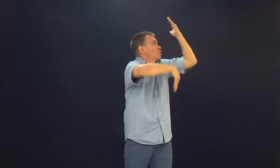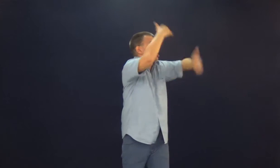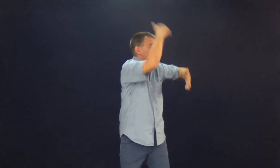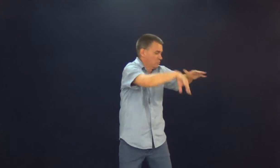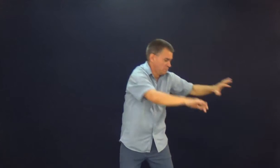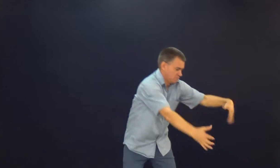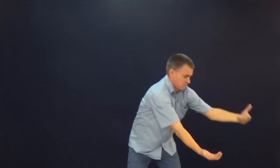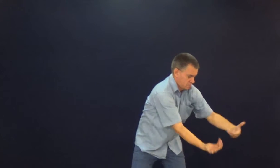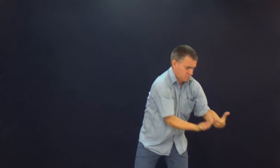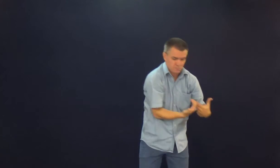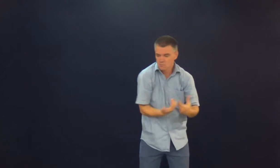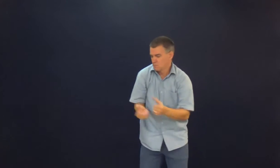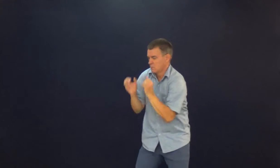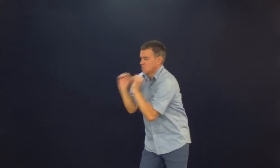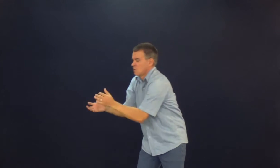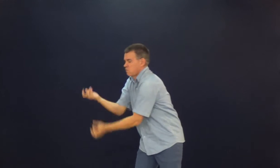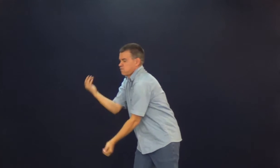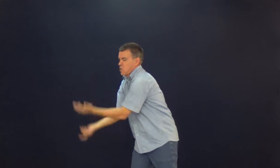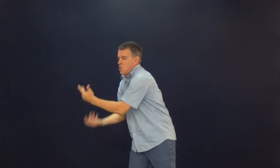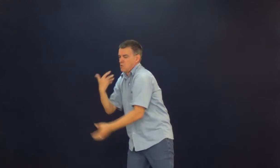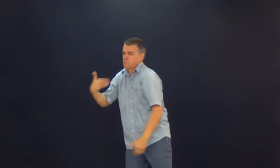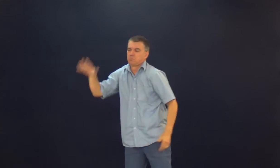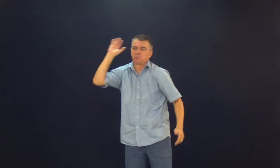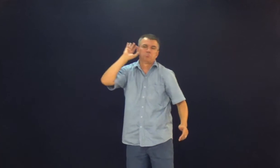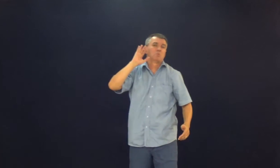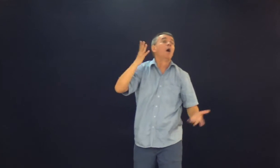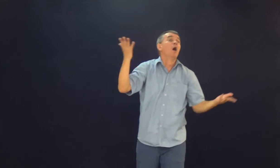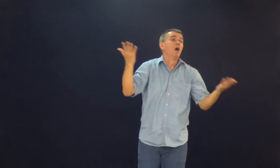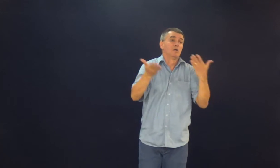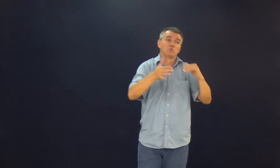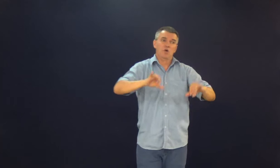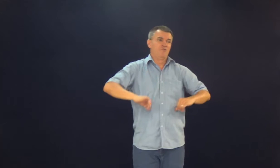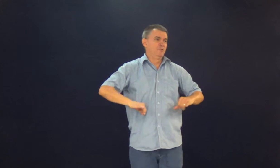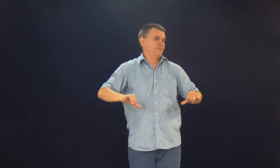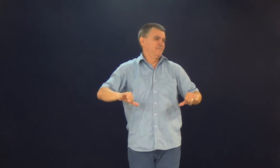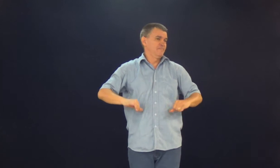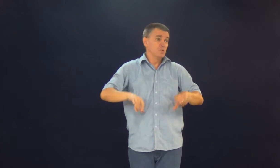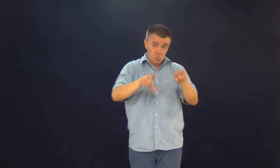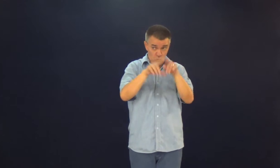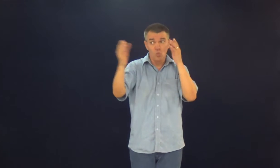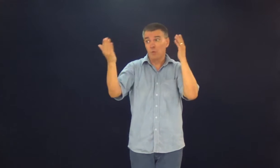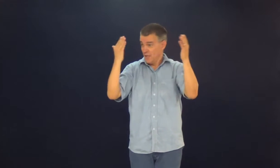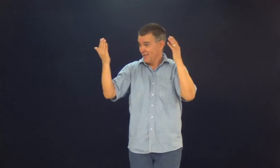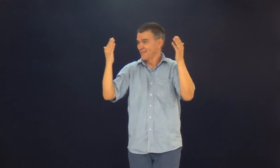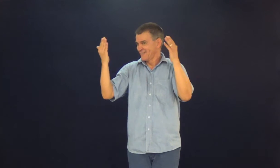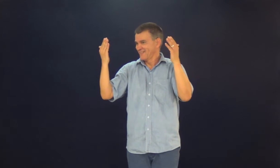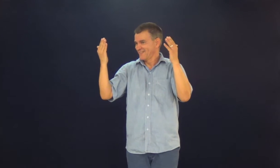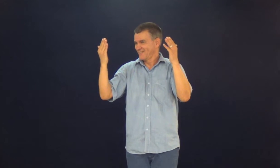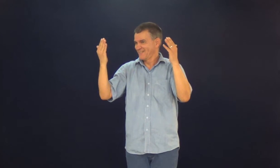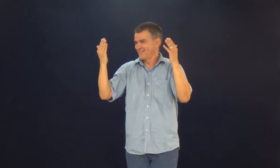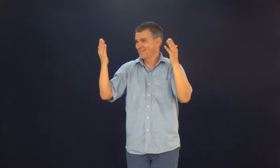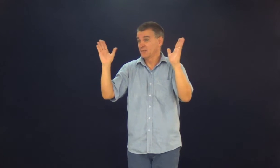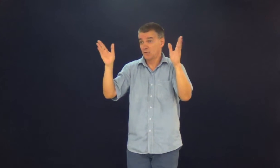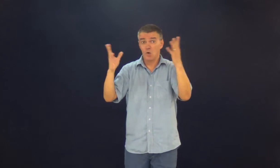os gases dos galhos se não acordar vai deixando ali mas você montou a e queima nem a